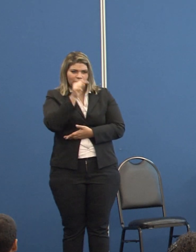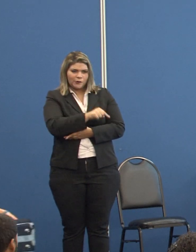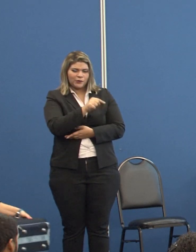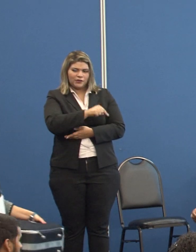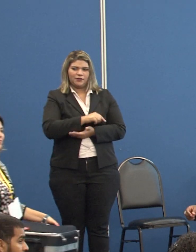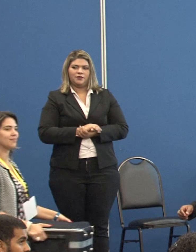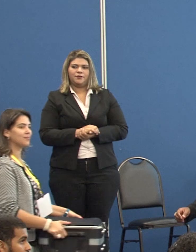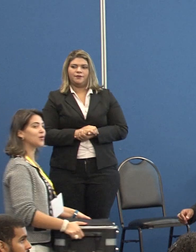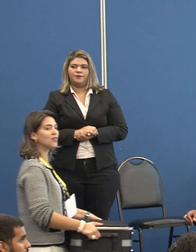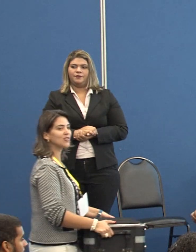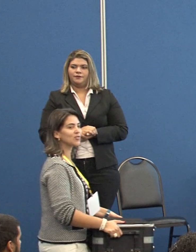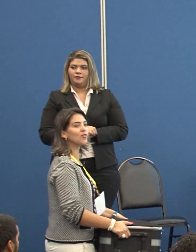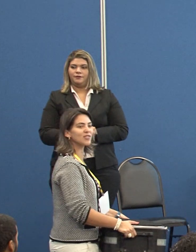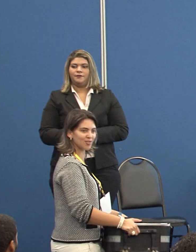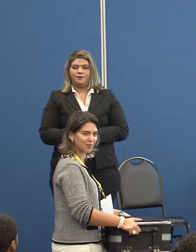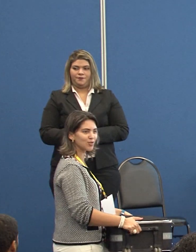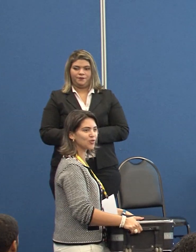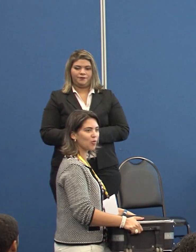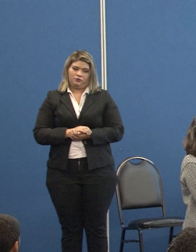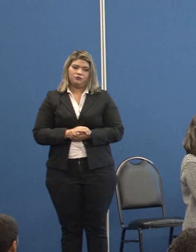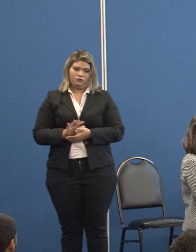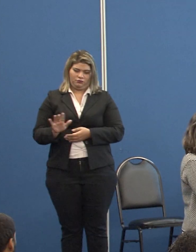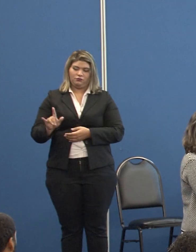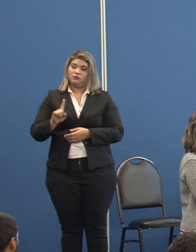A garrafa leitora.